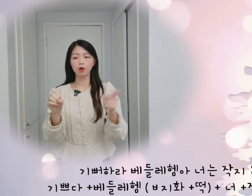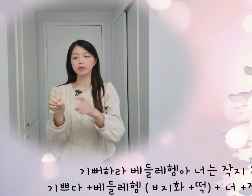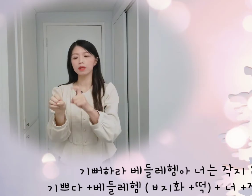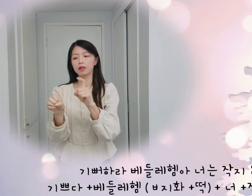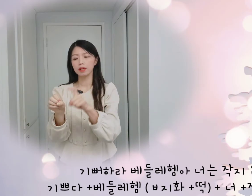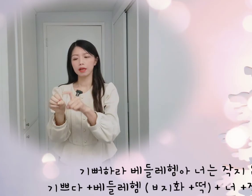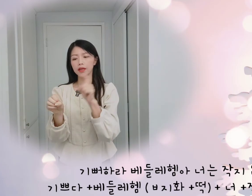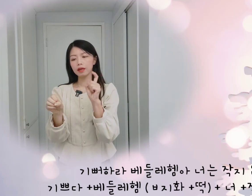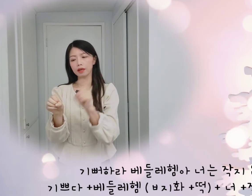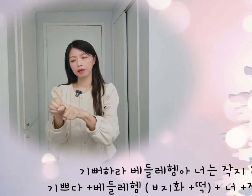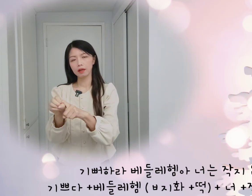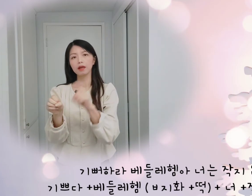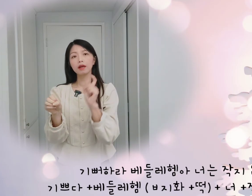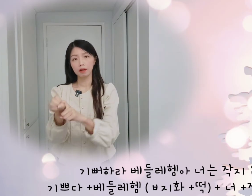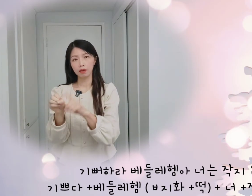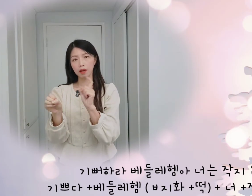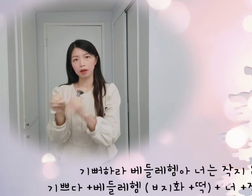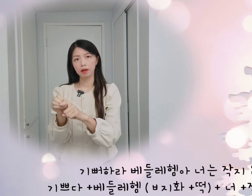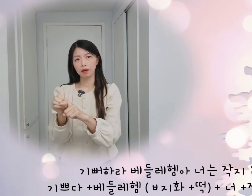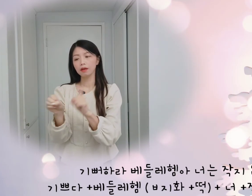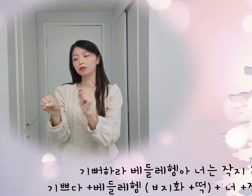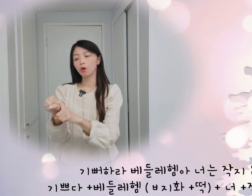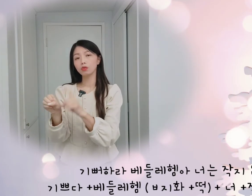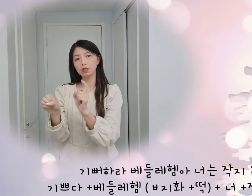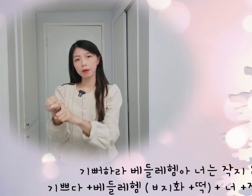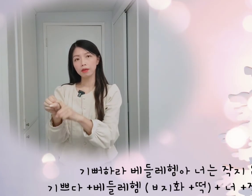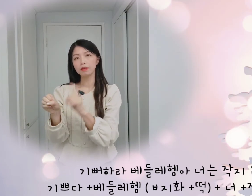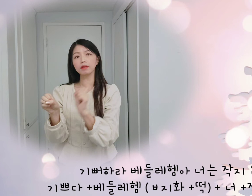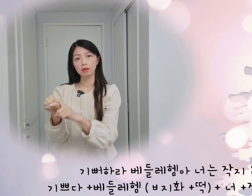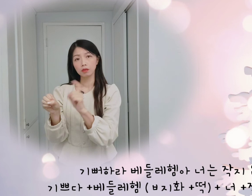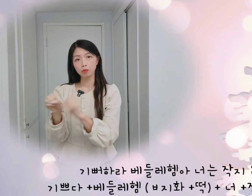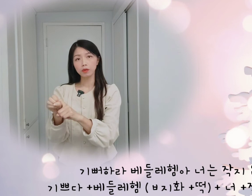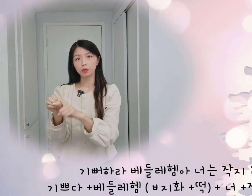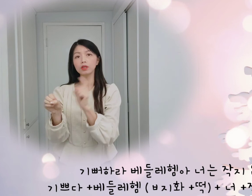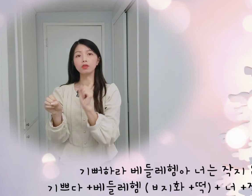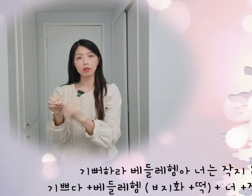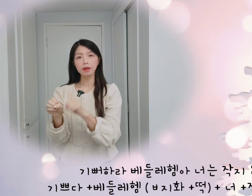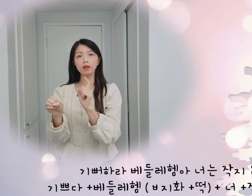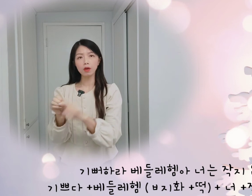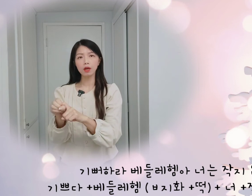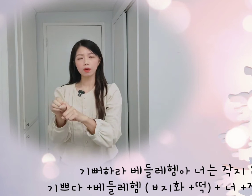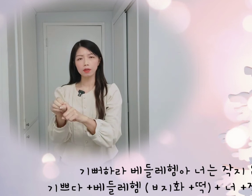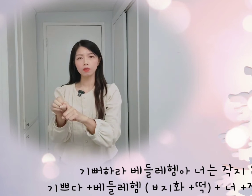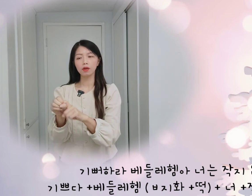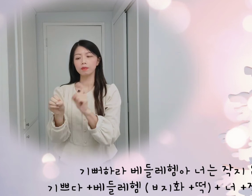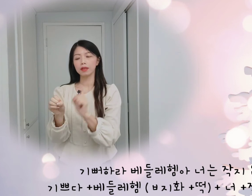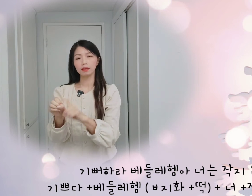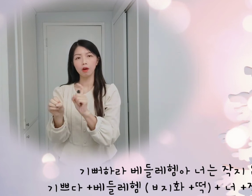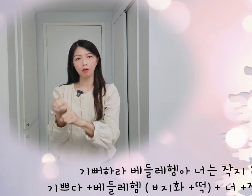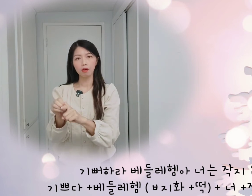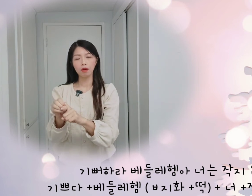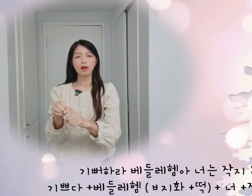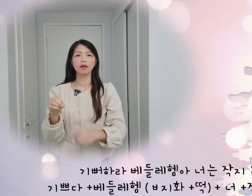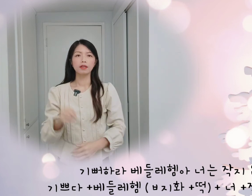주시고 검지를 이 안에 이렇게 넣어 주시면 2번 정도 찍어 주시면 떡이라고 하는 뜻의 수어가 됩니다.